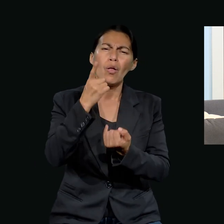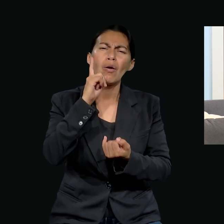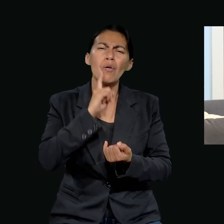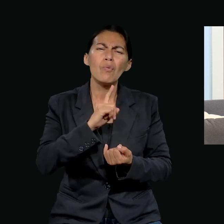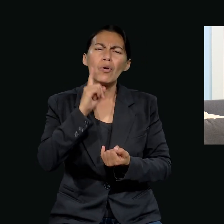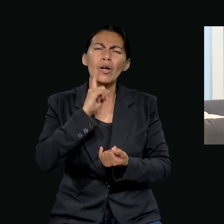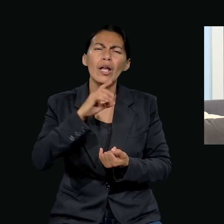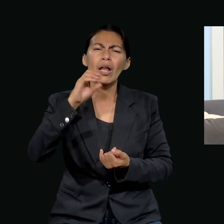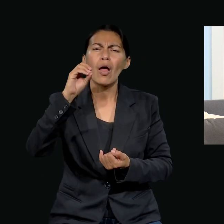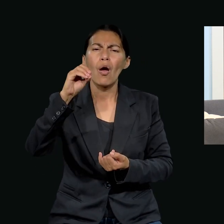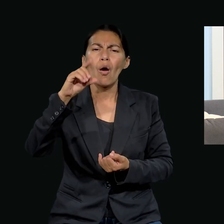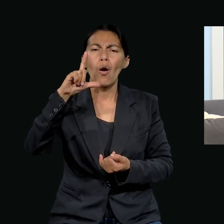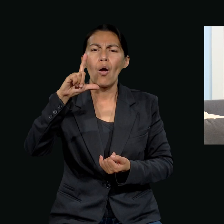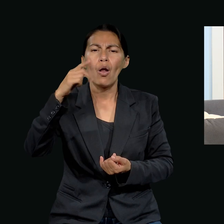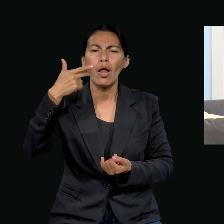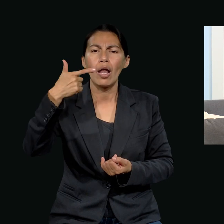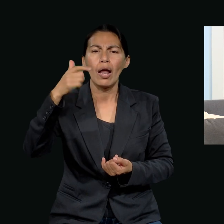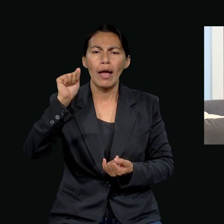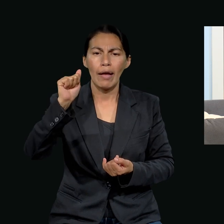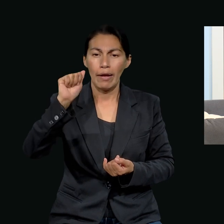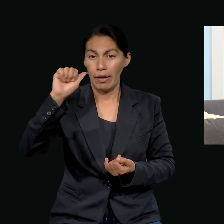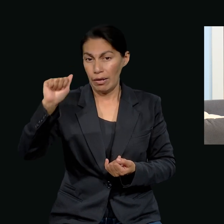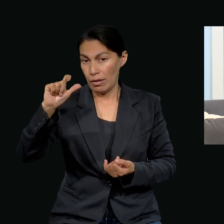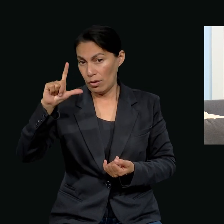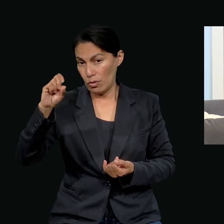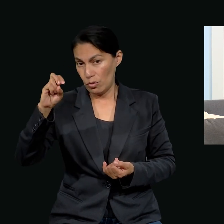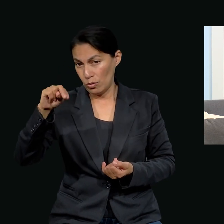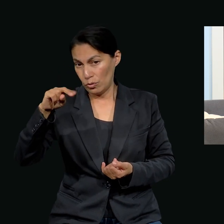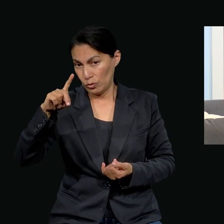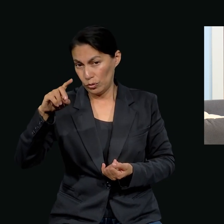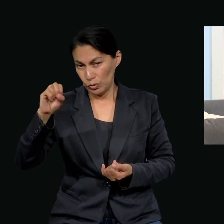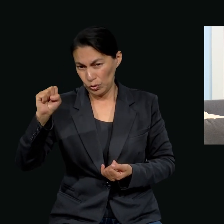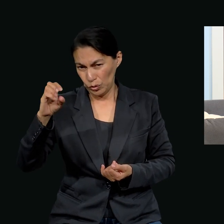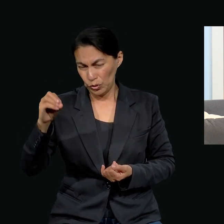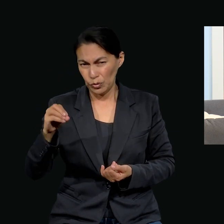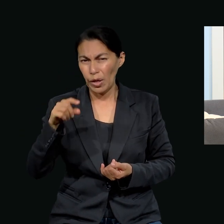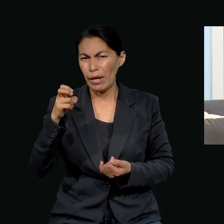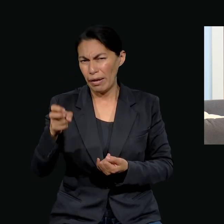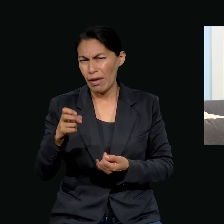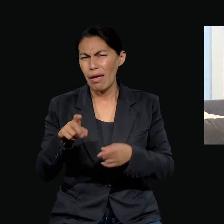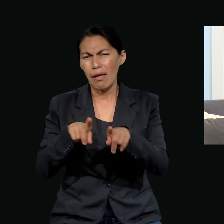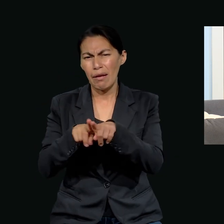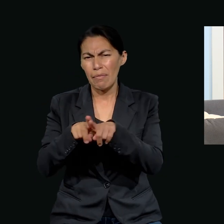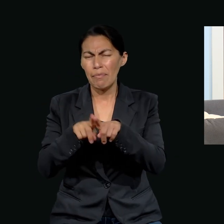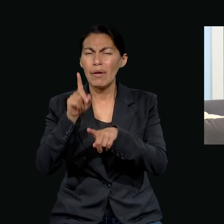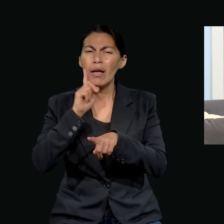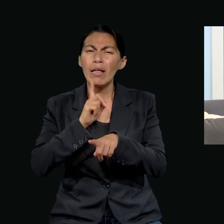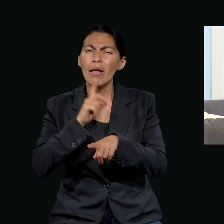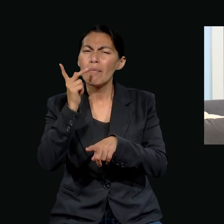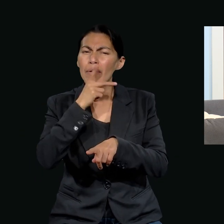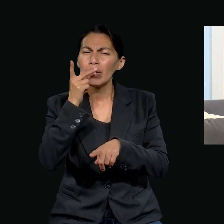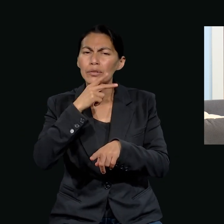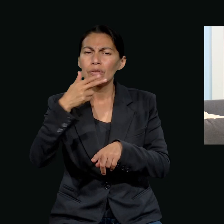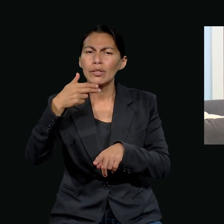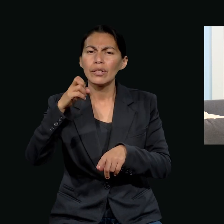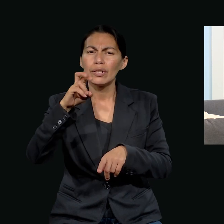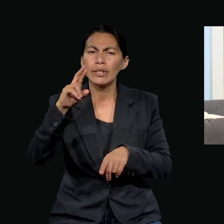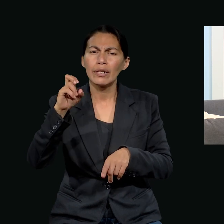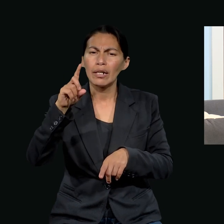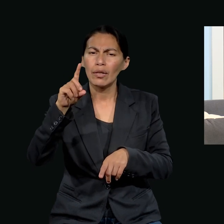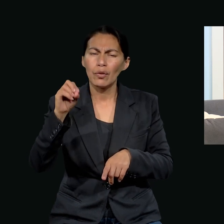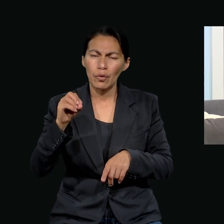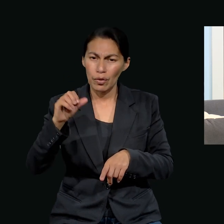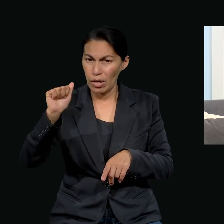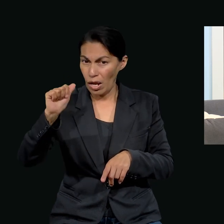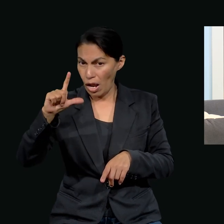mucho, que vive en Estados Unidos, Olga Alonso. Después supe que ella es hermana del pastor Herádeo Alonso, que